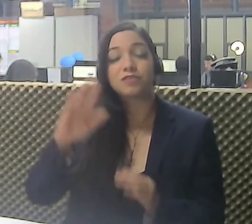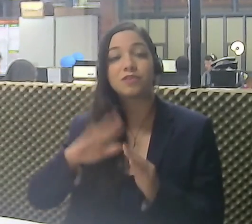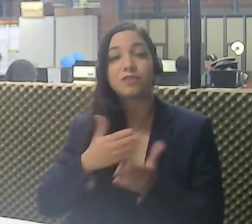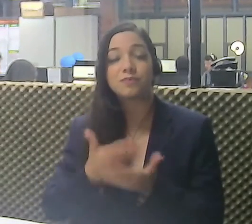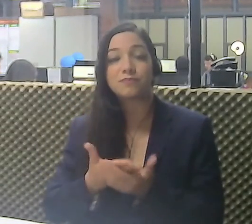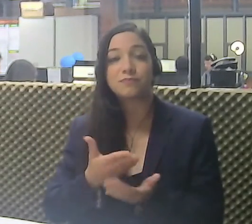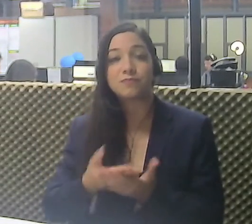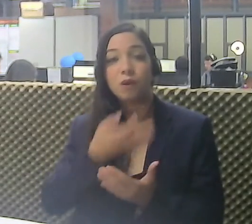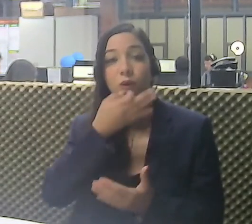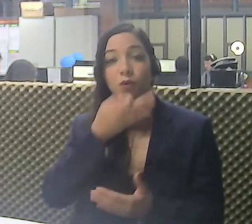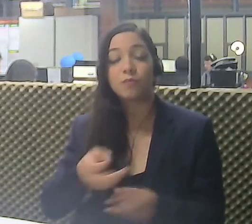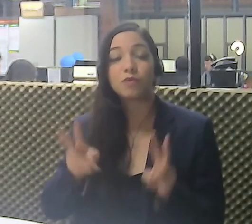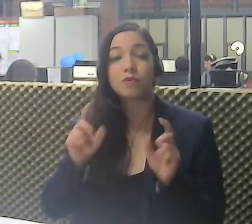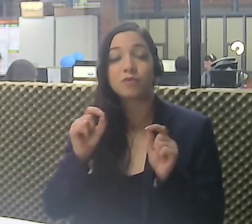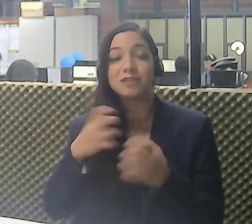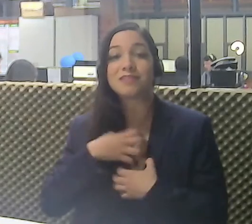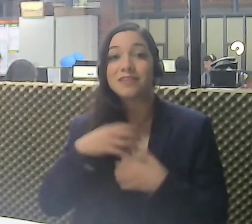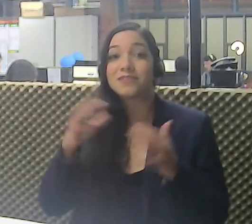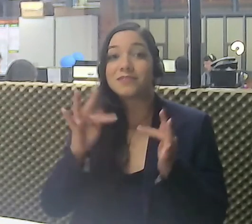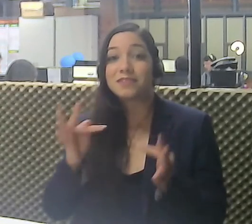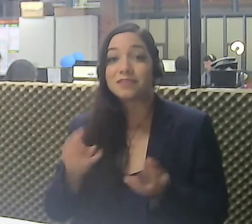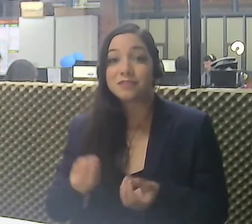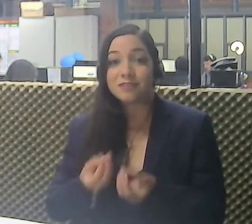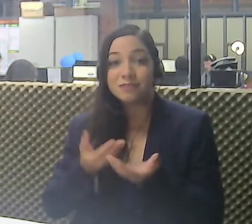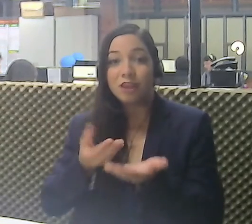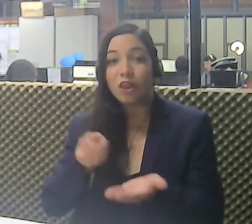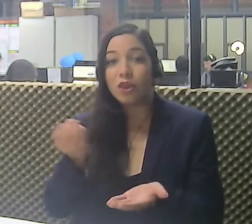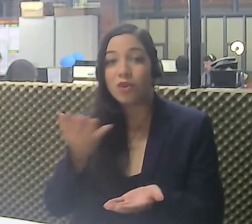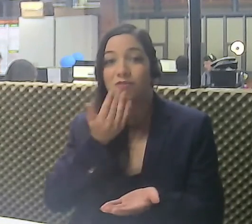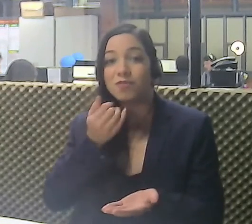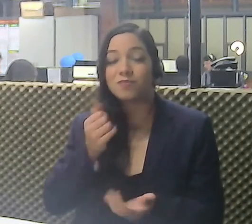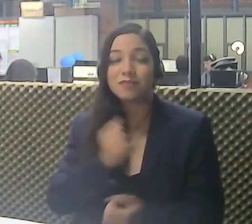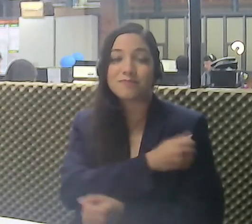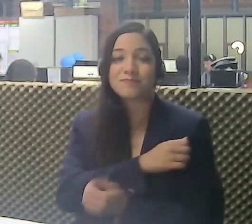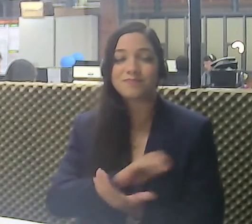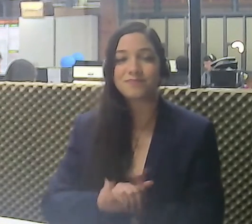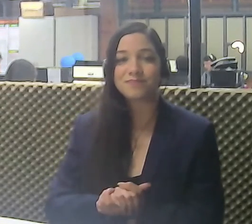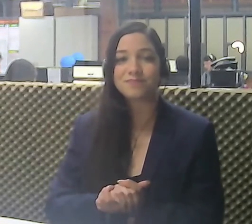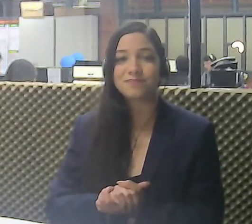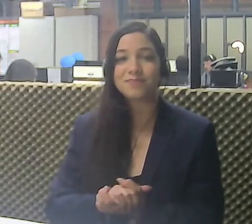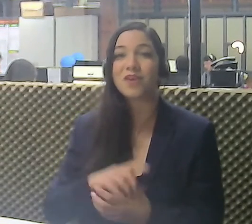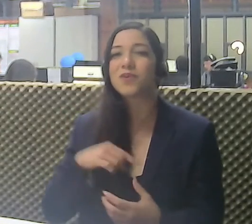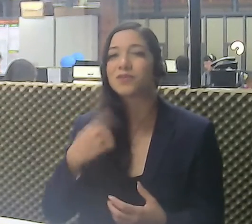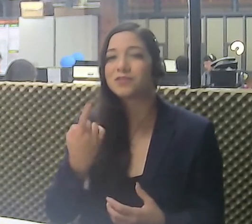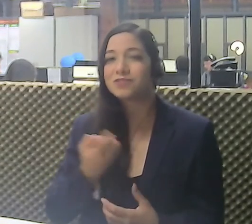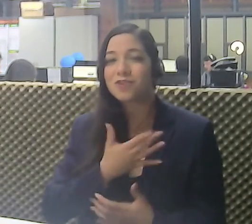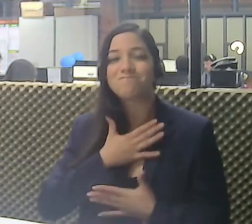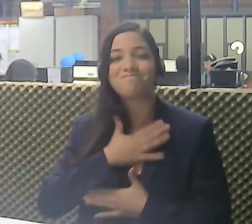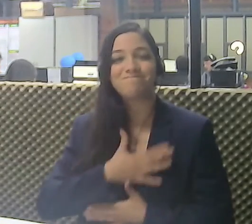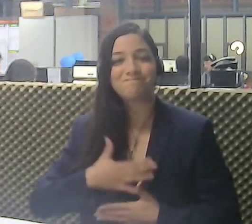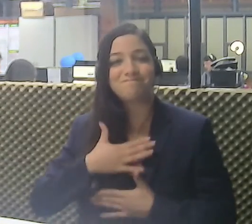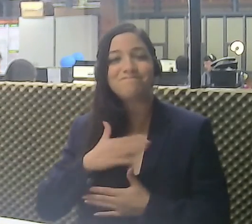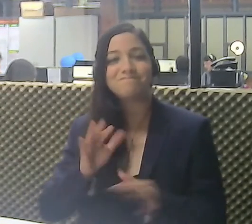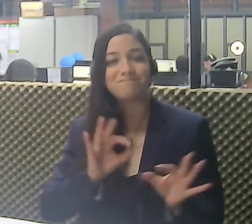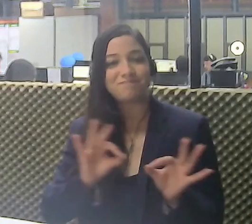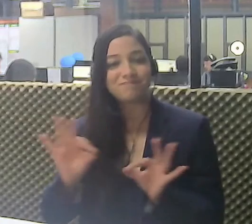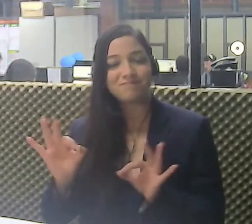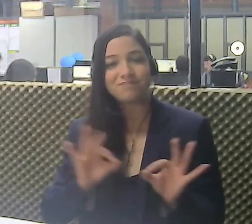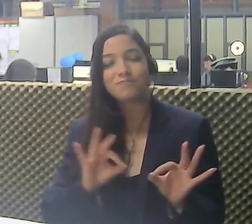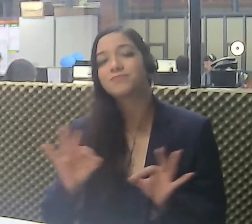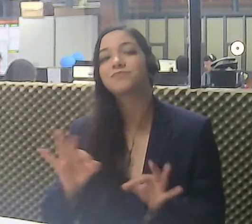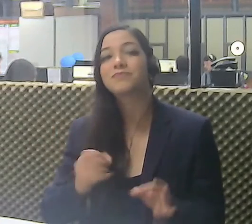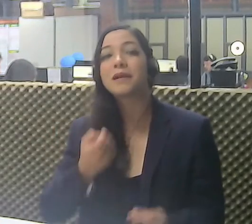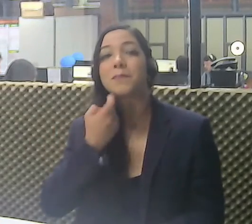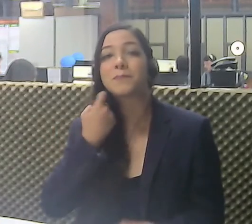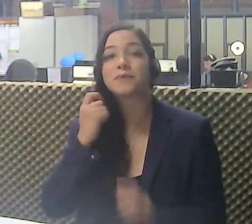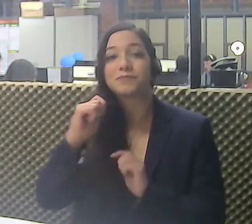Freitas comentava sobre a alegria de servir essa novidade para os alunos. Nós temos a alegria de participar do projeto Peixe